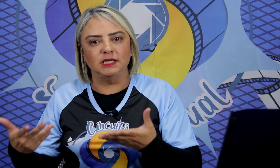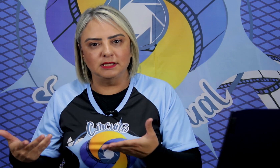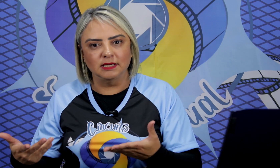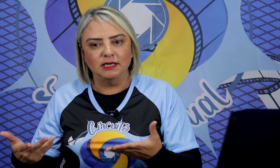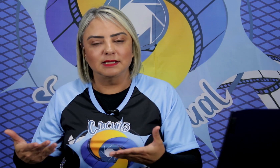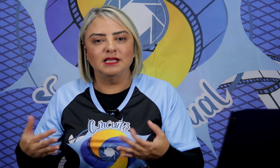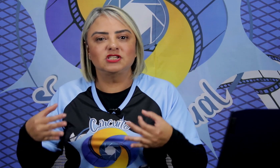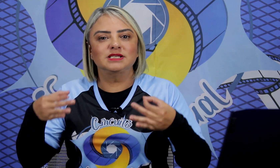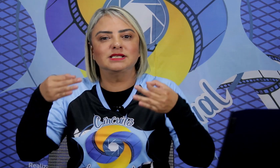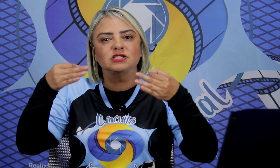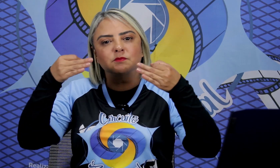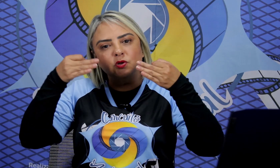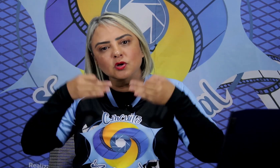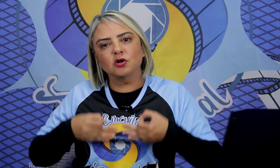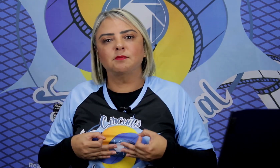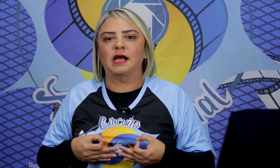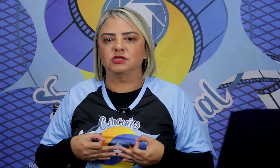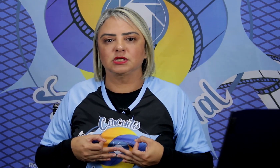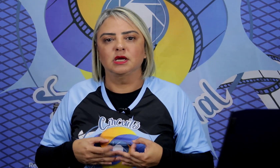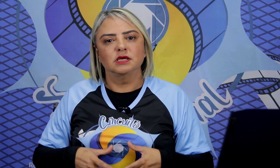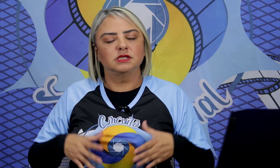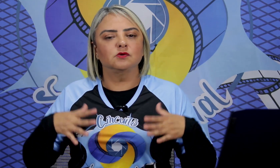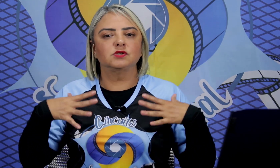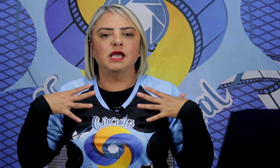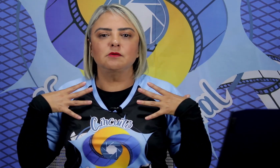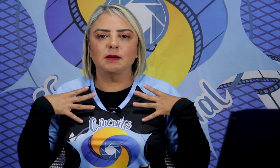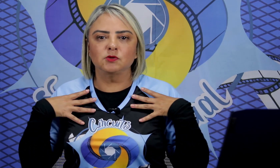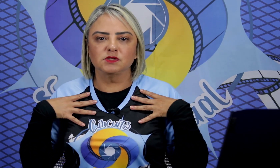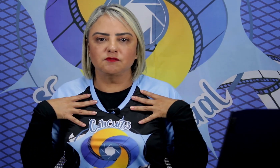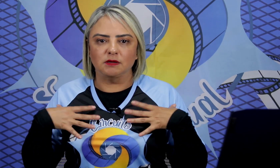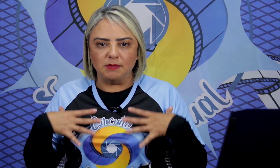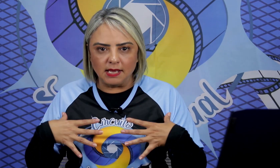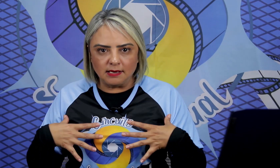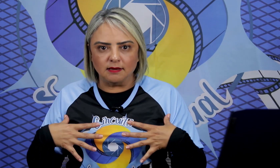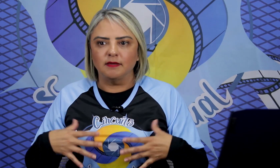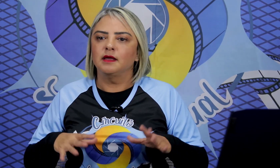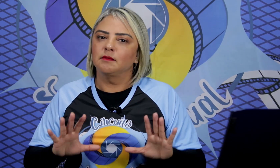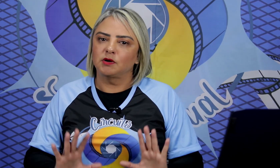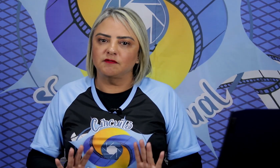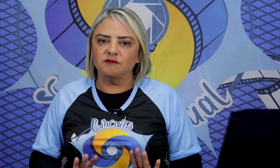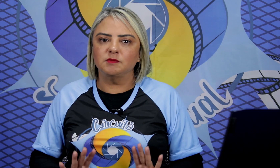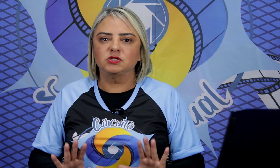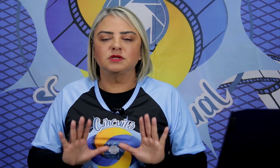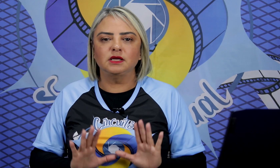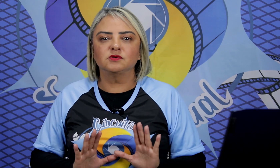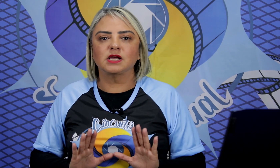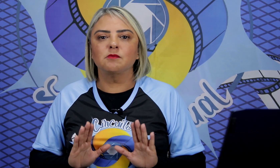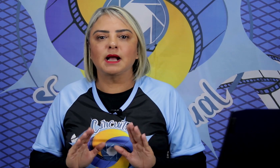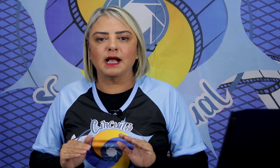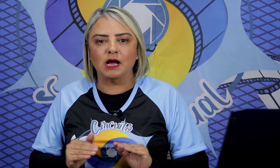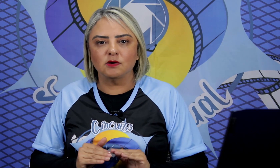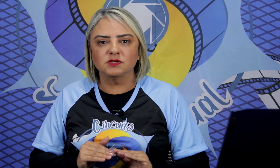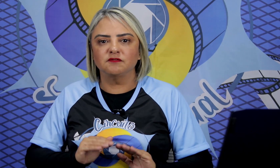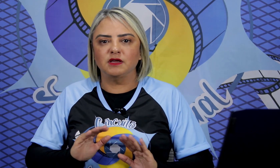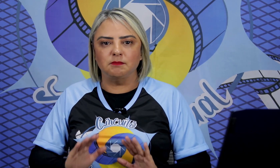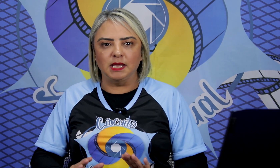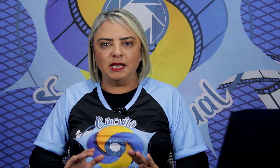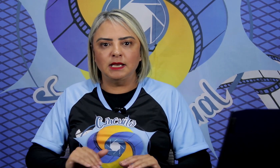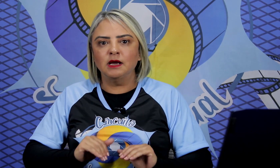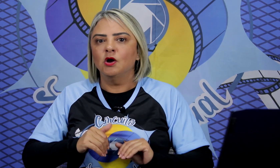colorida, desde que seja monocromática. Se eu usei uma blusa vermelha, provavelmente eu tenho que usar uma calça vermelha ou